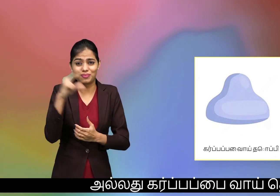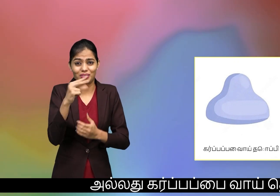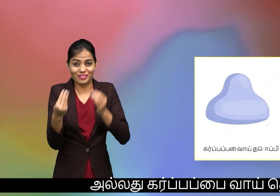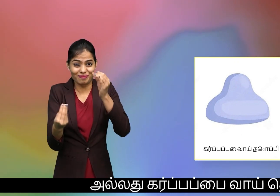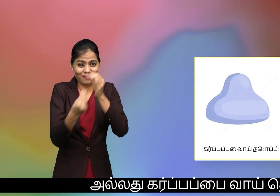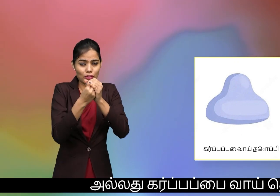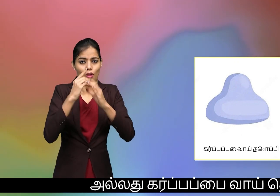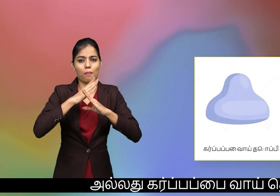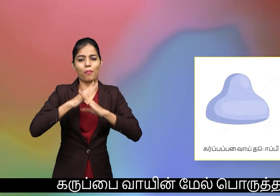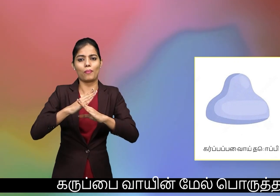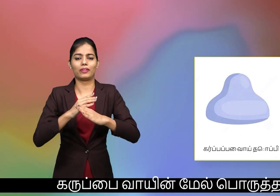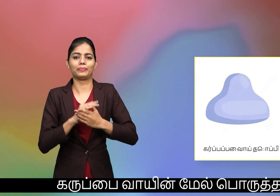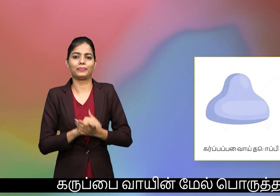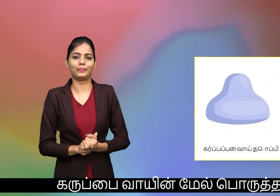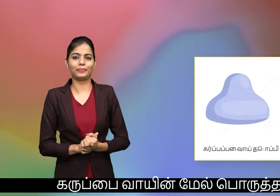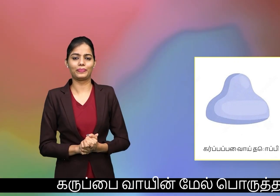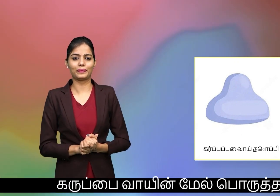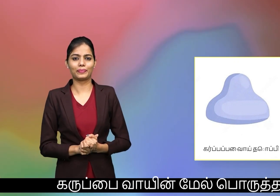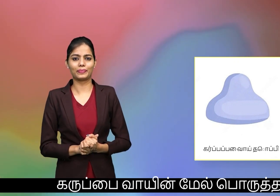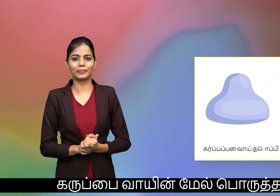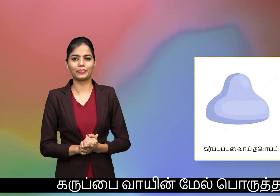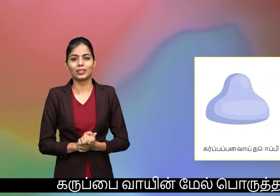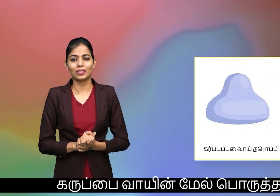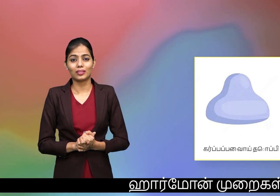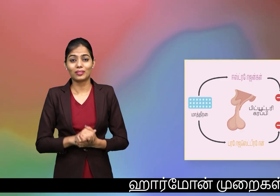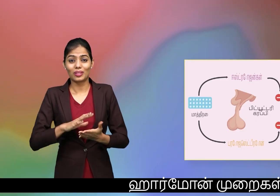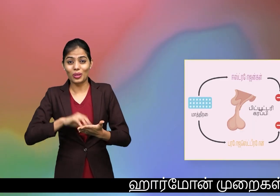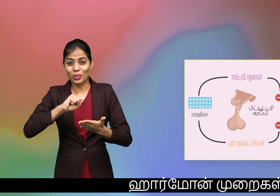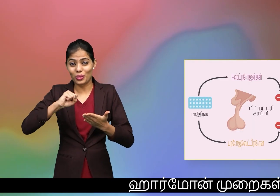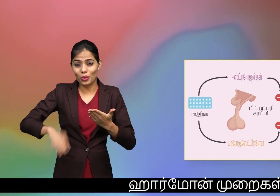கர்ப்பப்பை வாய் தொப்பி கருப்பை வாயின் மேல் பொருத்தப்படுகிறது. ஹார்மோன் முறைகள்: